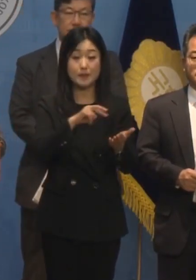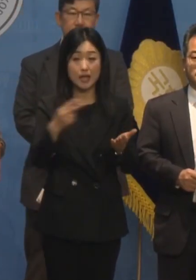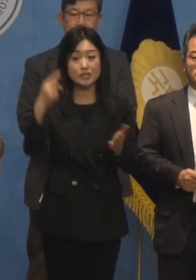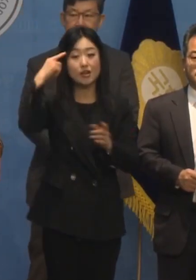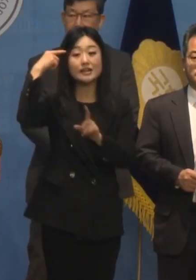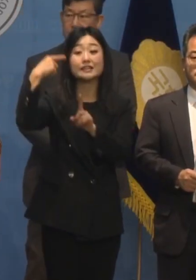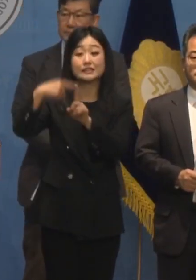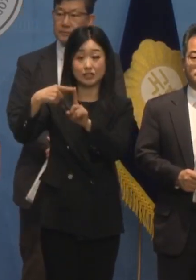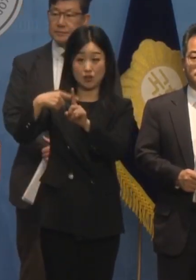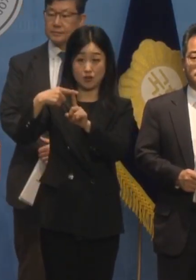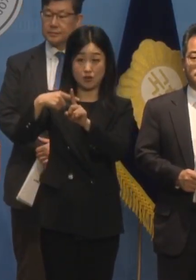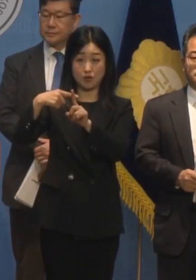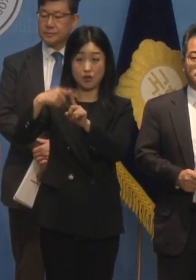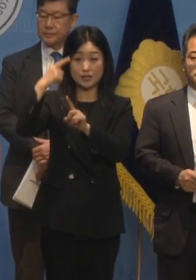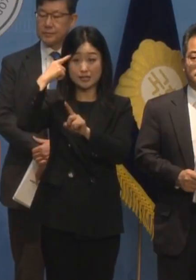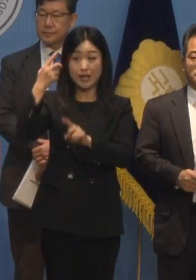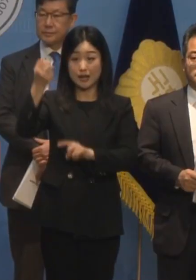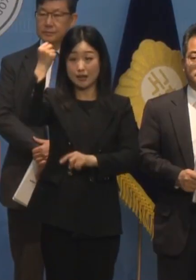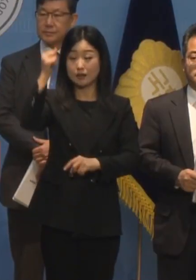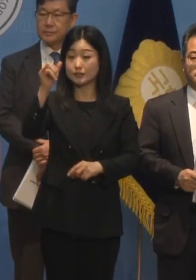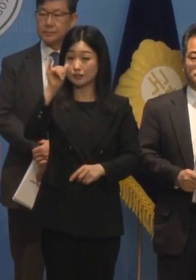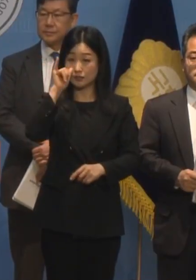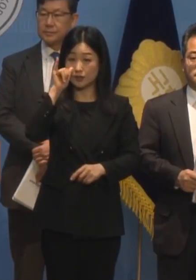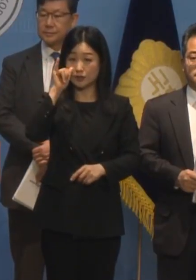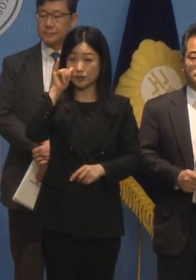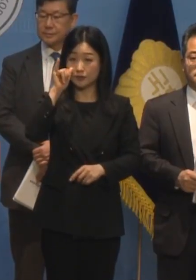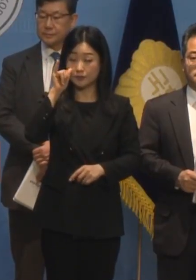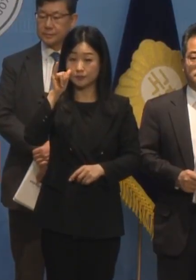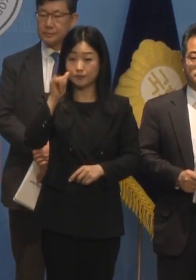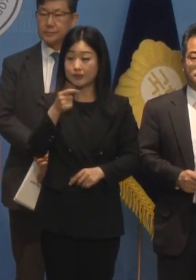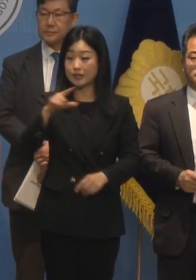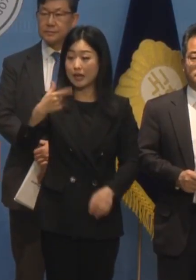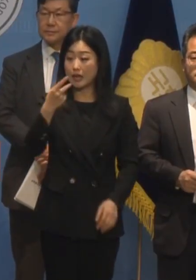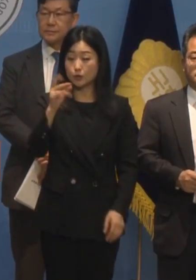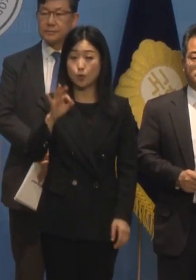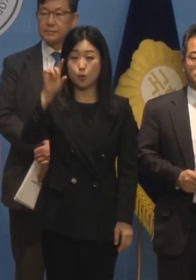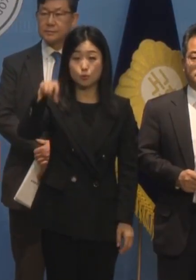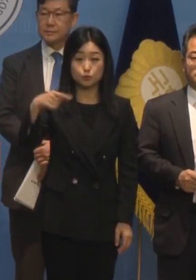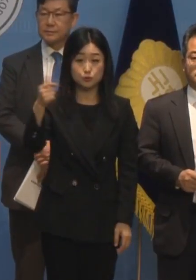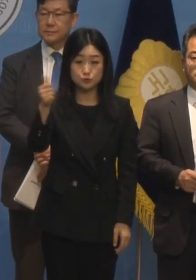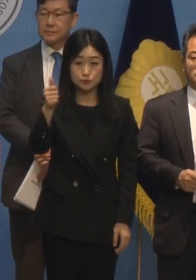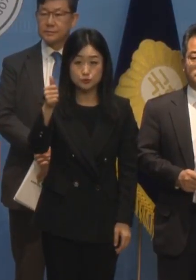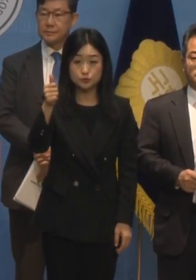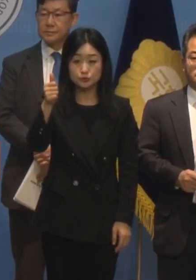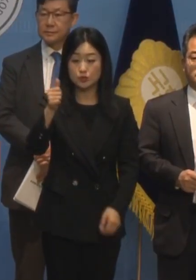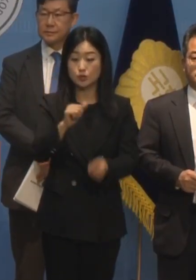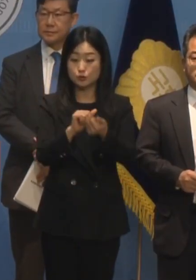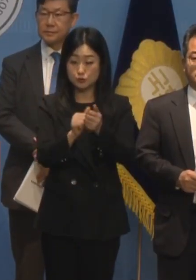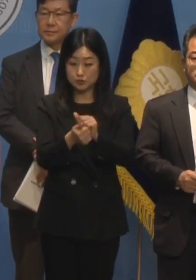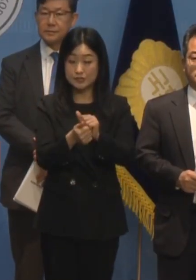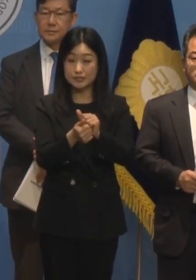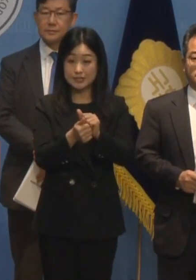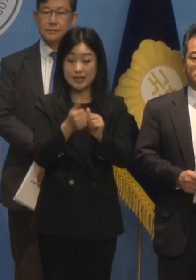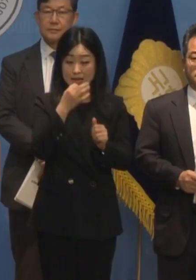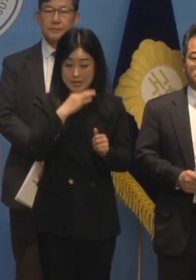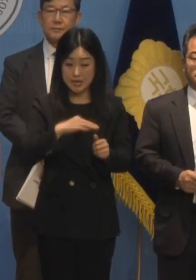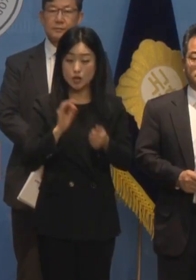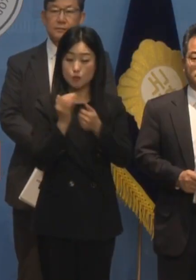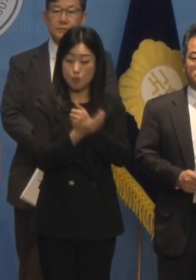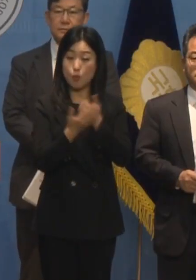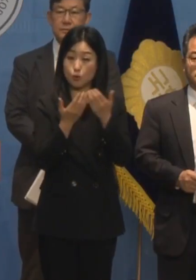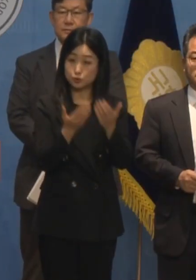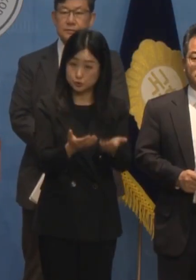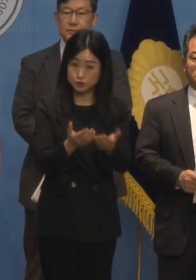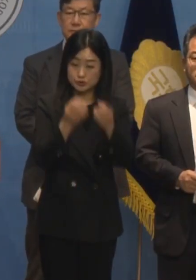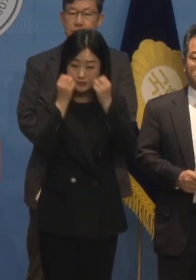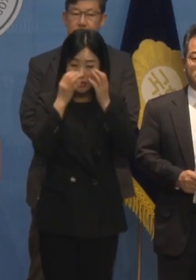긍정적으로 검토하겠다고 말했습니다. 한동훈 당시 법무부 장관은 주주의 비례적 이익을 보호하는